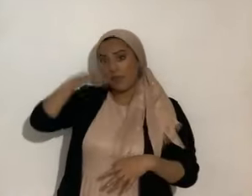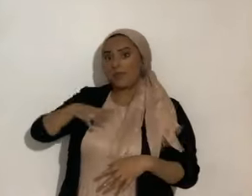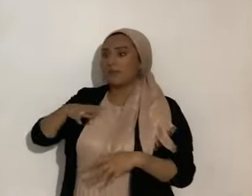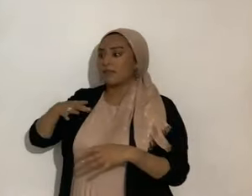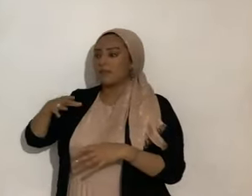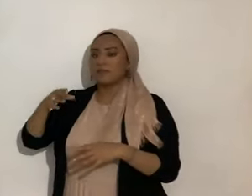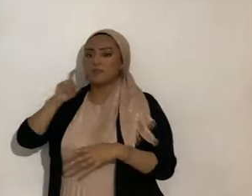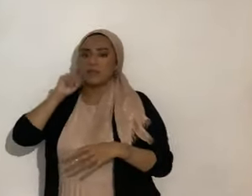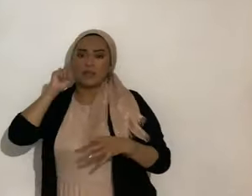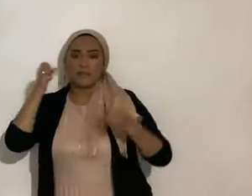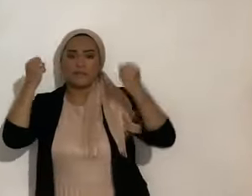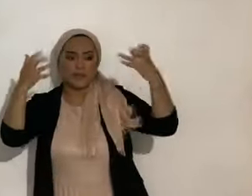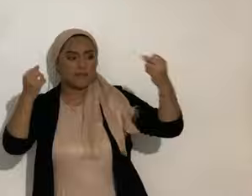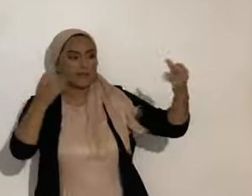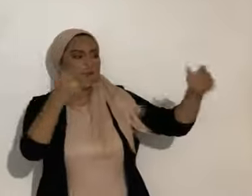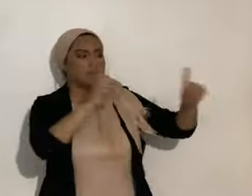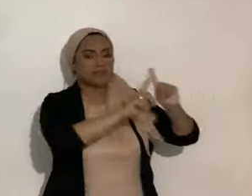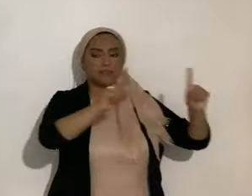acostarse con 10.